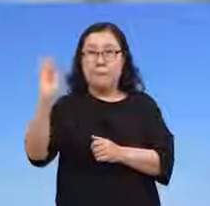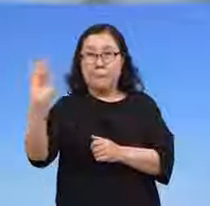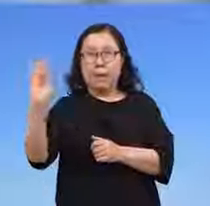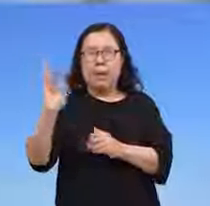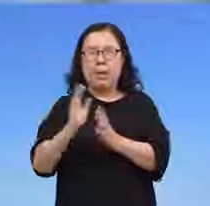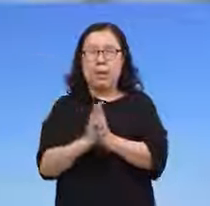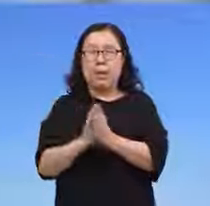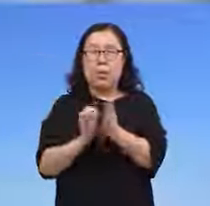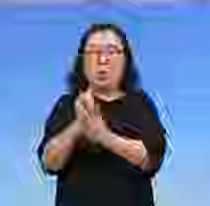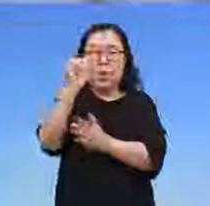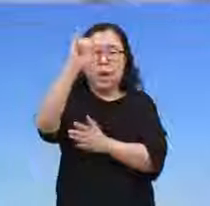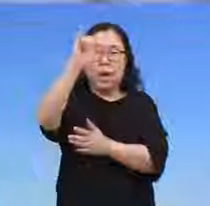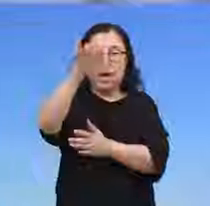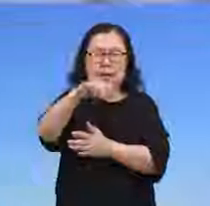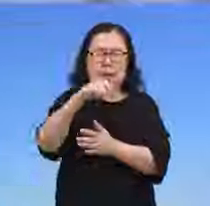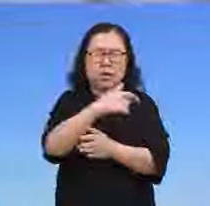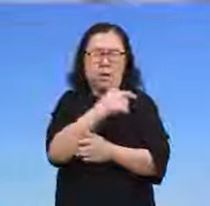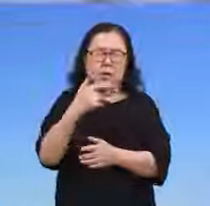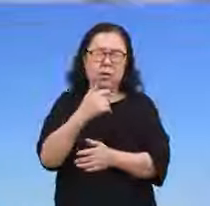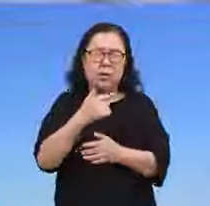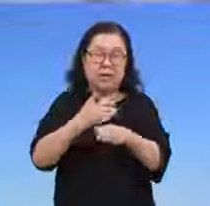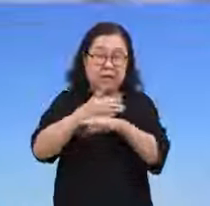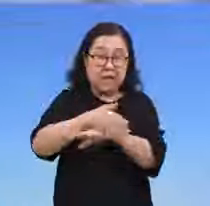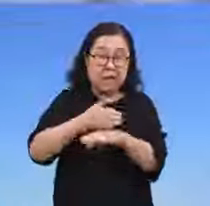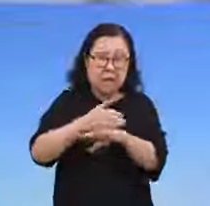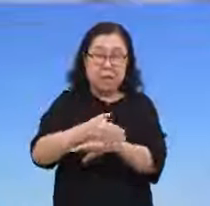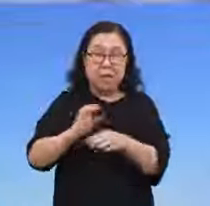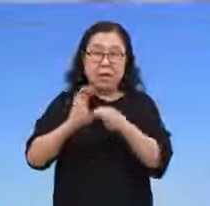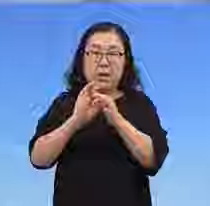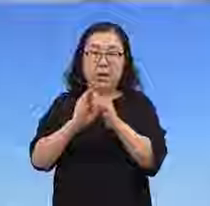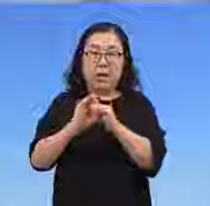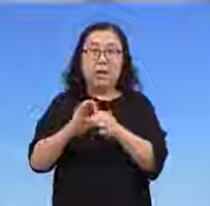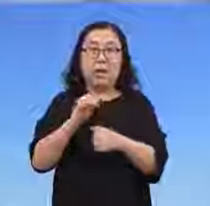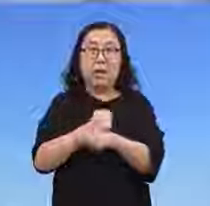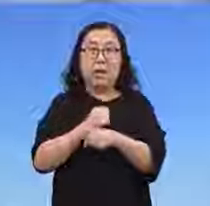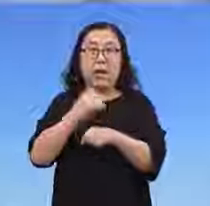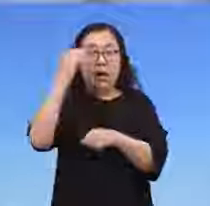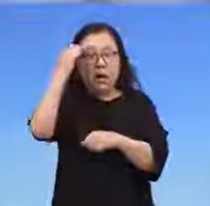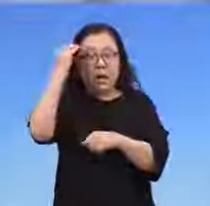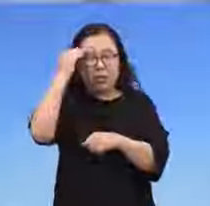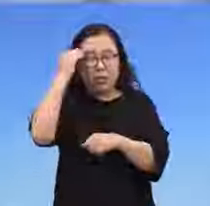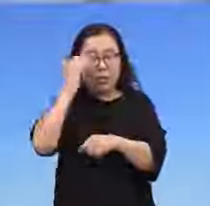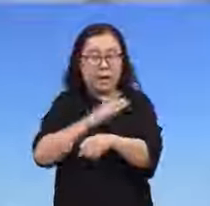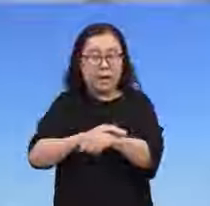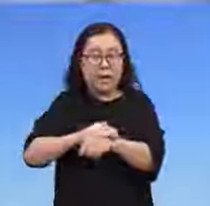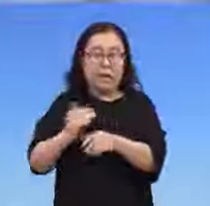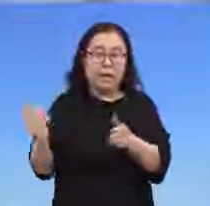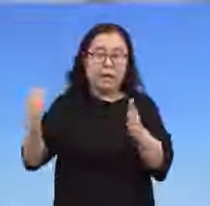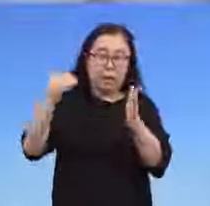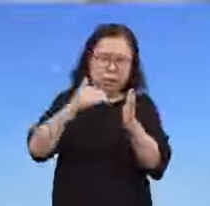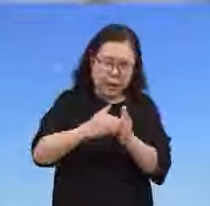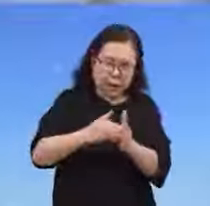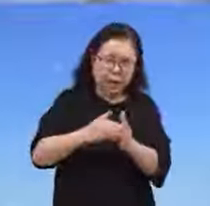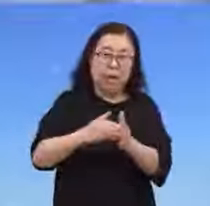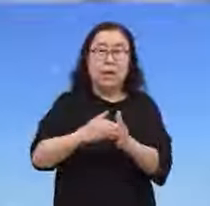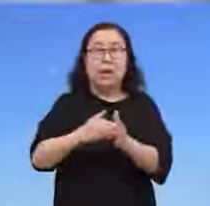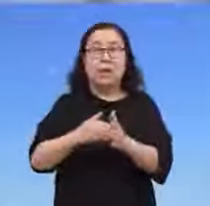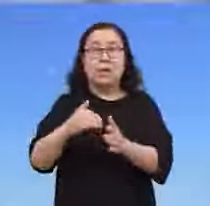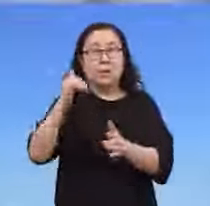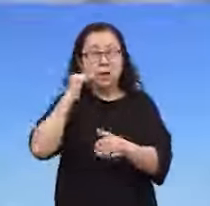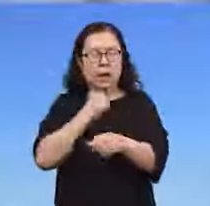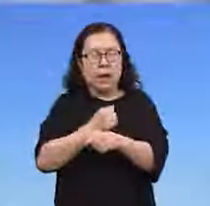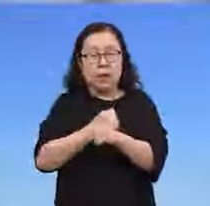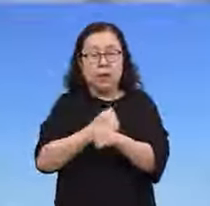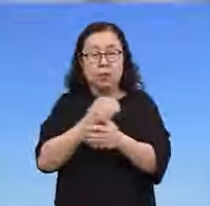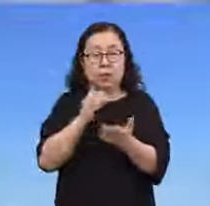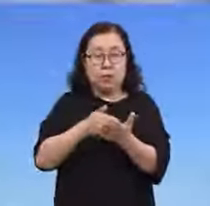와이파이는 엄청 느려요. 이건 그냥 연결을 해야지만 한국으로 나 잘 도착했다 전화도 하고 또 그 사이에